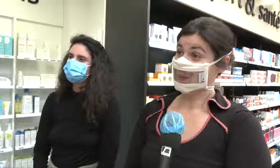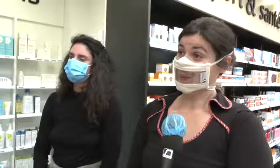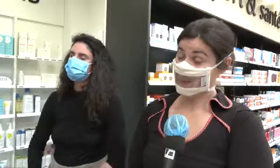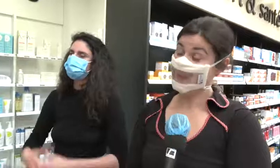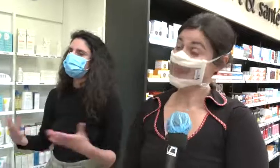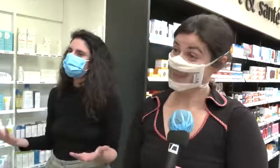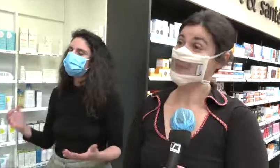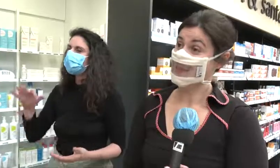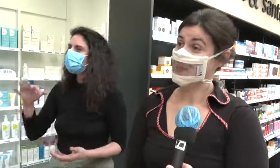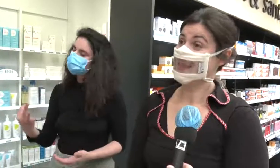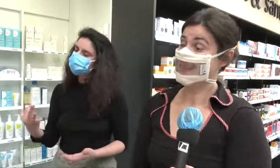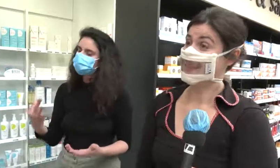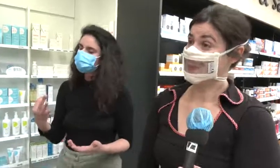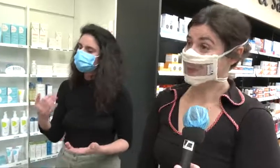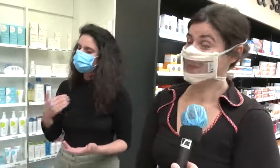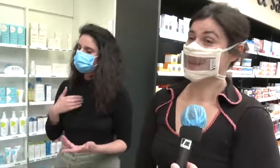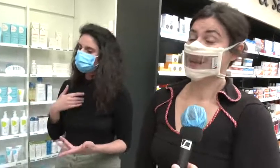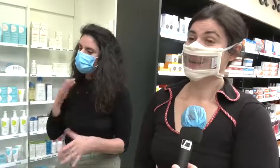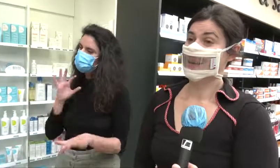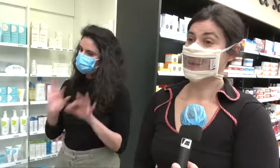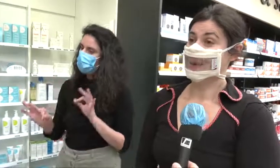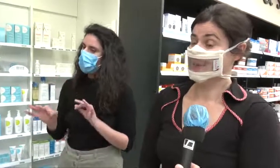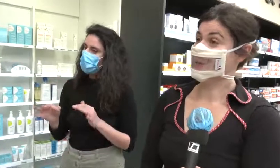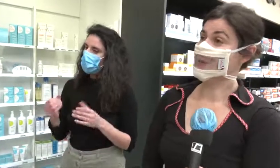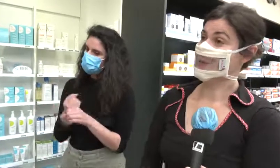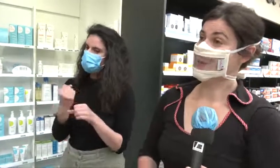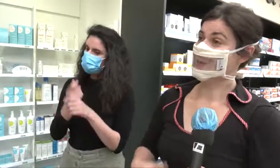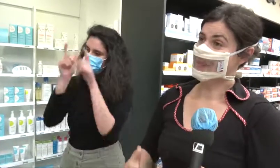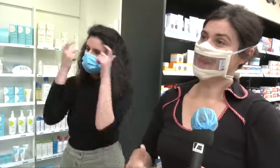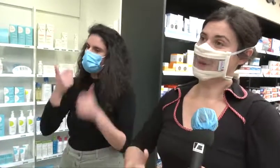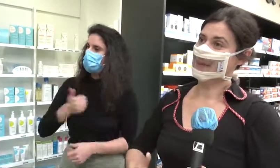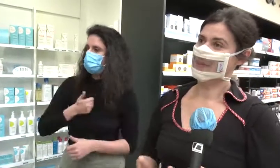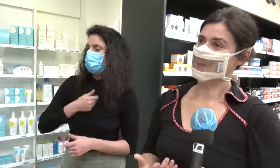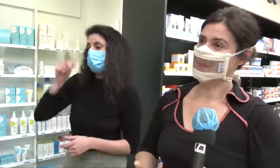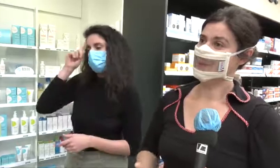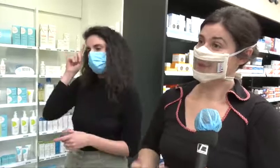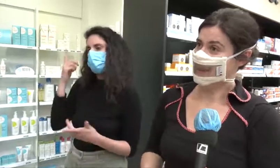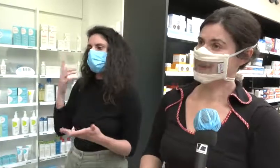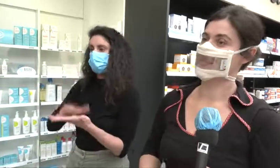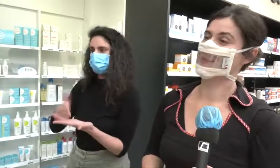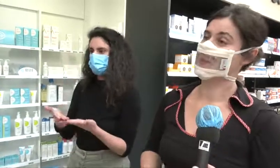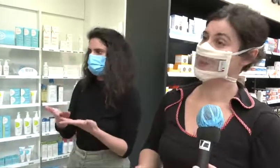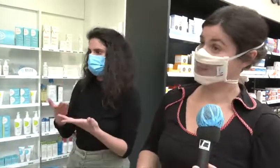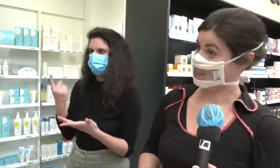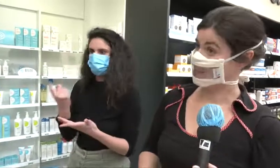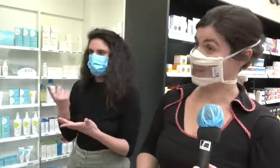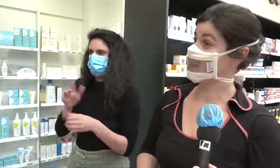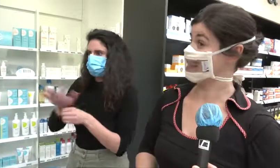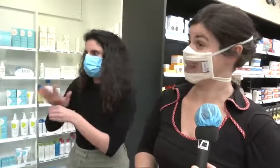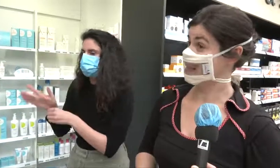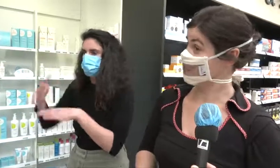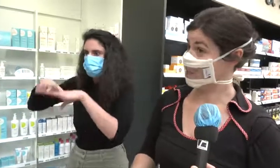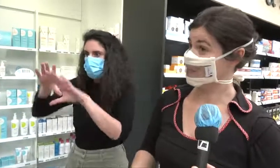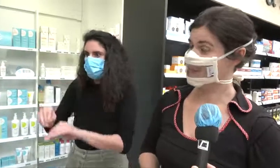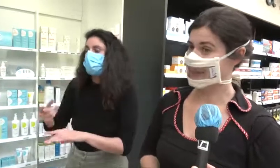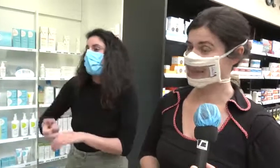Donc oui, effectivement, j'ai fait le choix d'être indépendante parce que le métier d'interprète, c'est un métier de terrain et j'avais besoin de revenir sur le terrain. J'ai